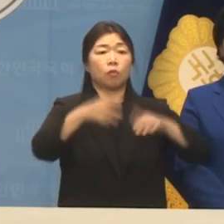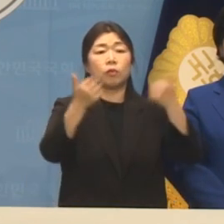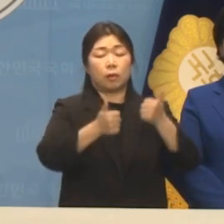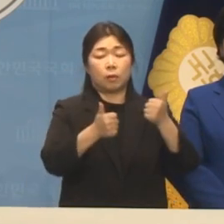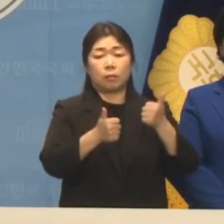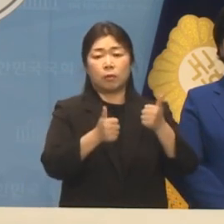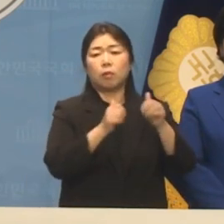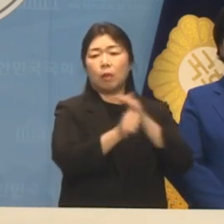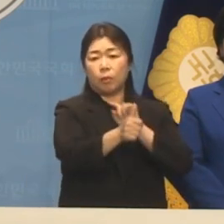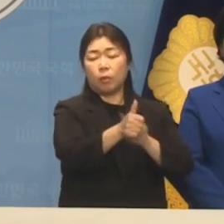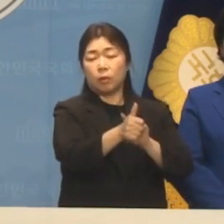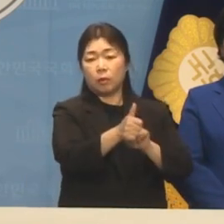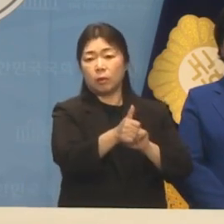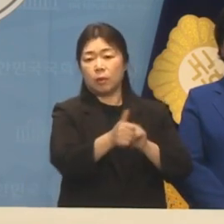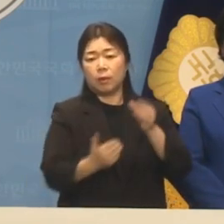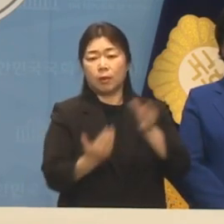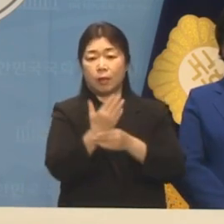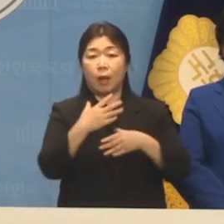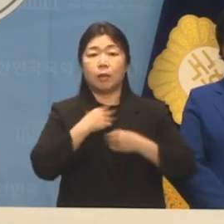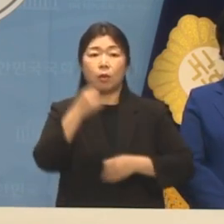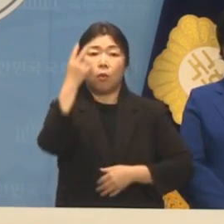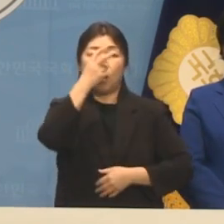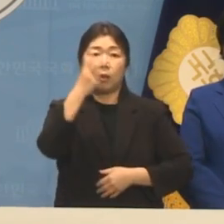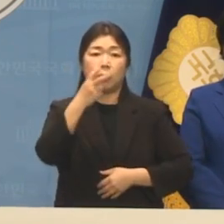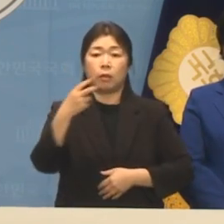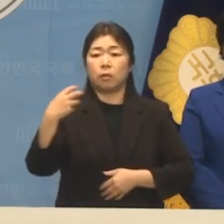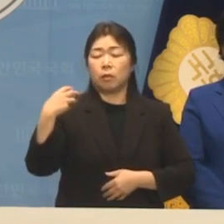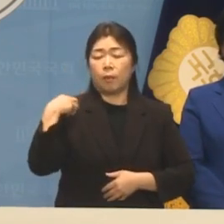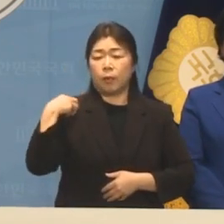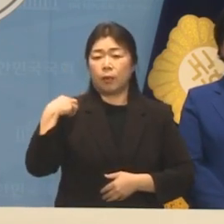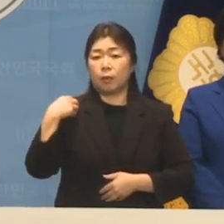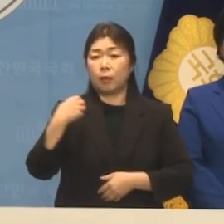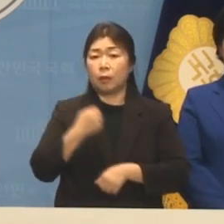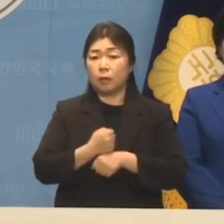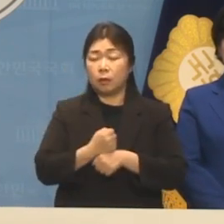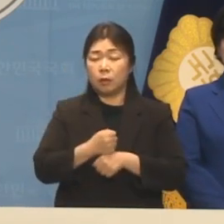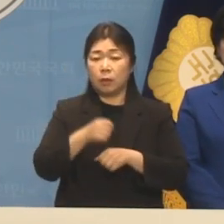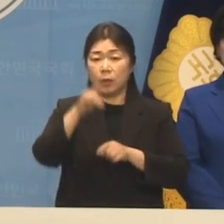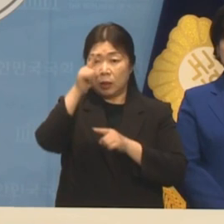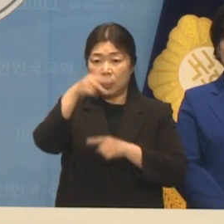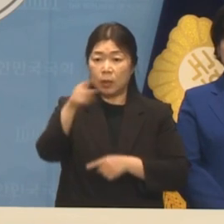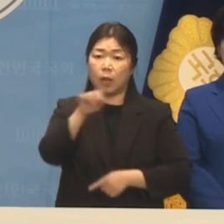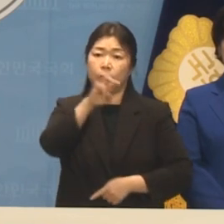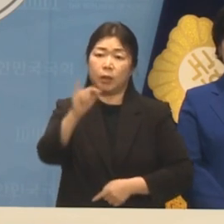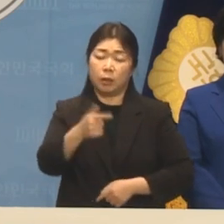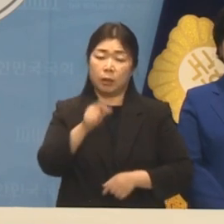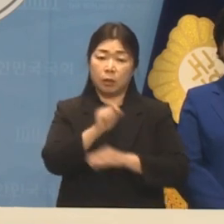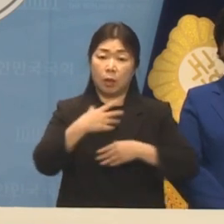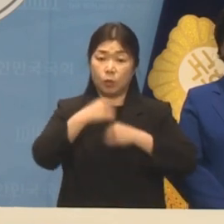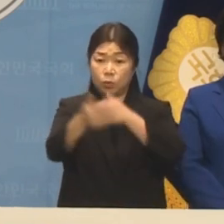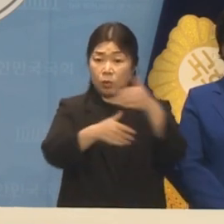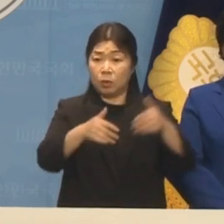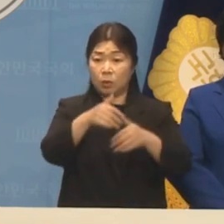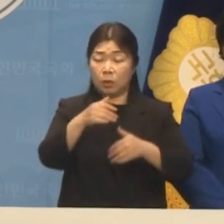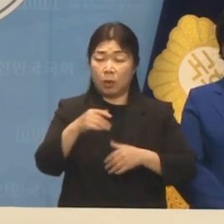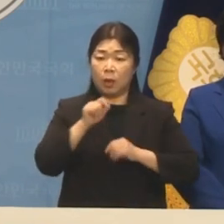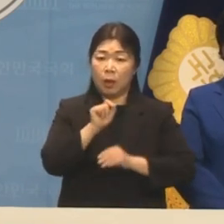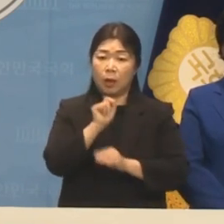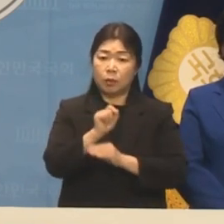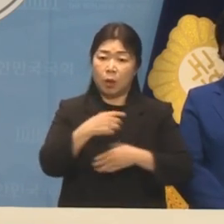국민을 대표하여 재난안전관리 주무부처 수장인 이상민 행전안전부